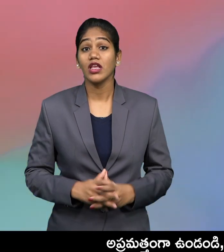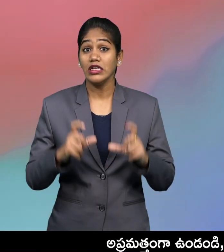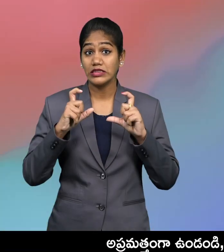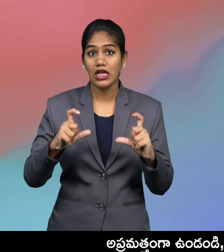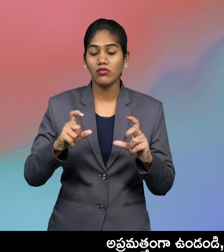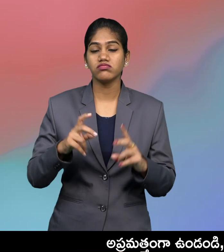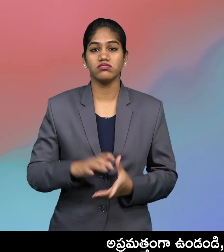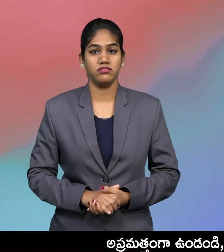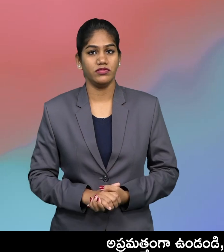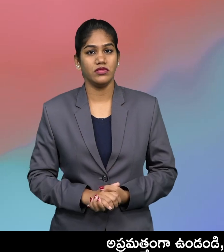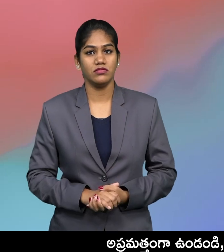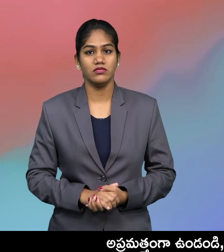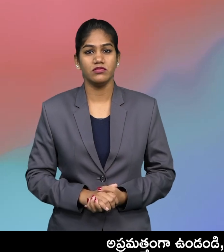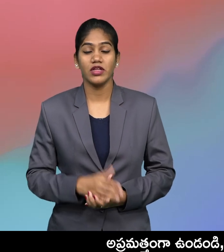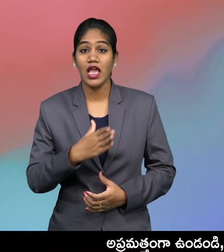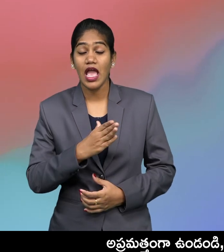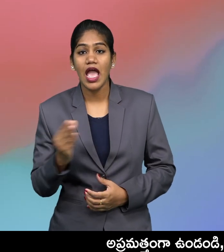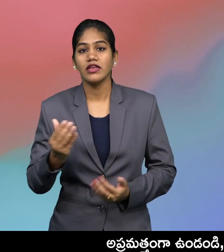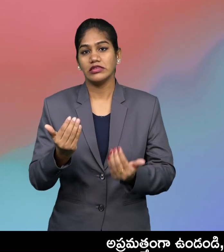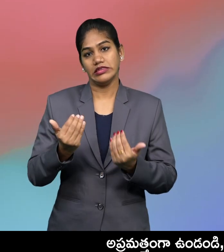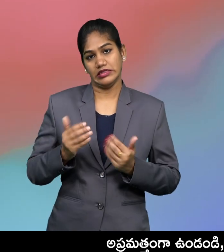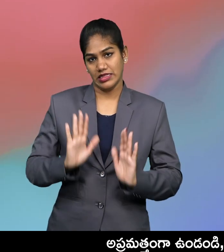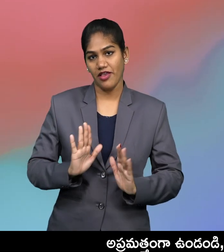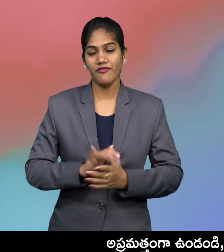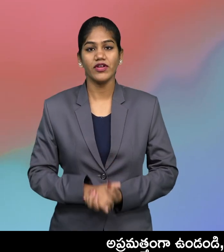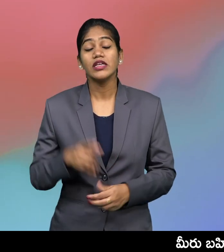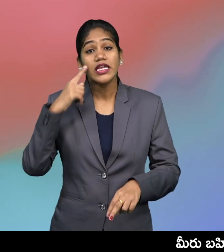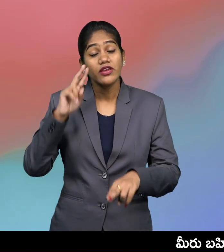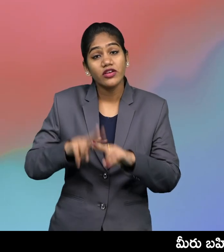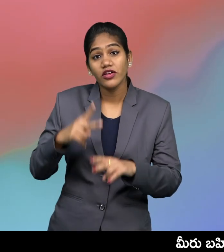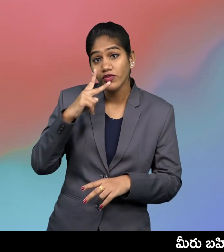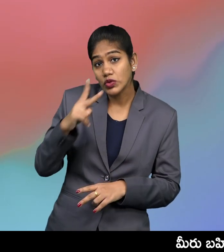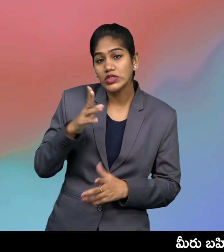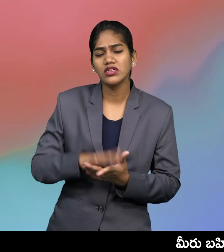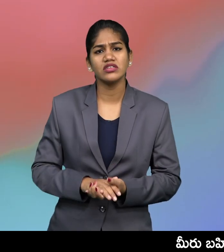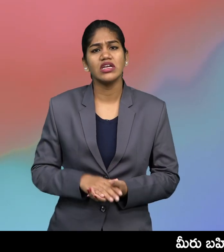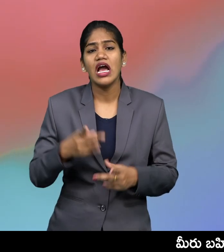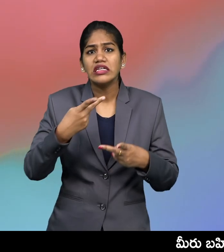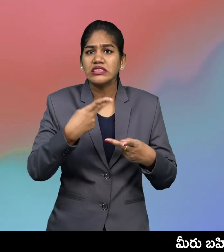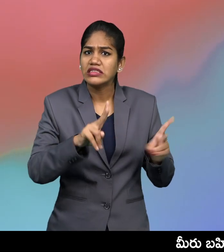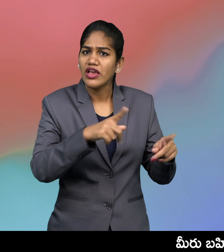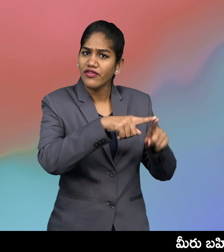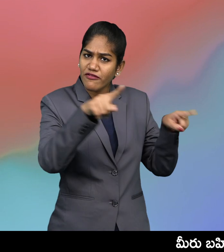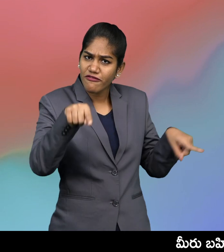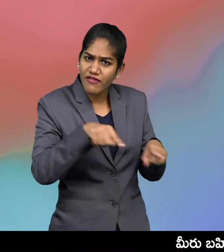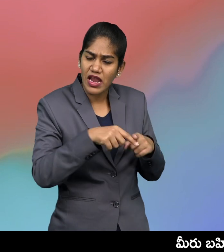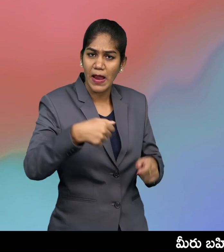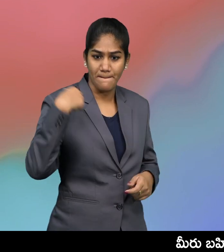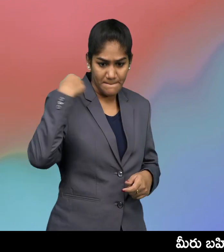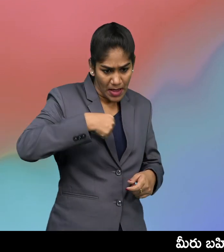అప్రమత్తంగా ఉండండి మరియు సురక్షితంగా ఉండండి. మీరు బహిరంగ ప్రదేశాల్లో లేదా